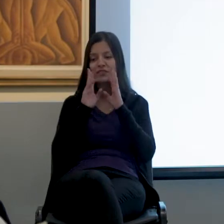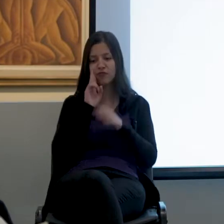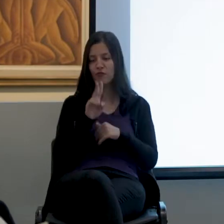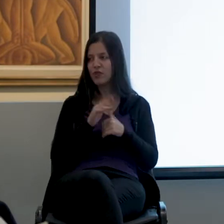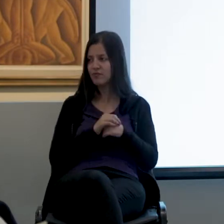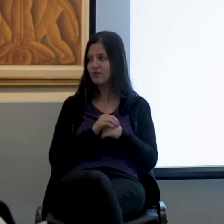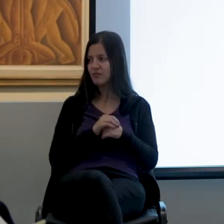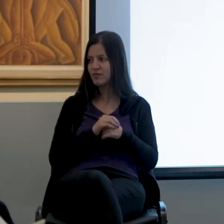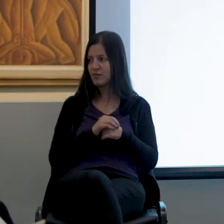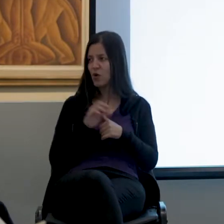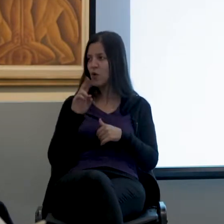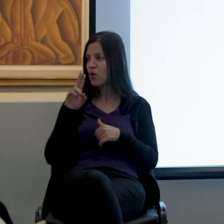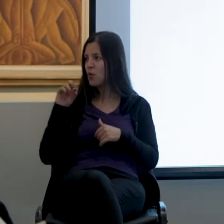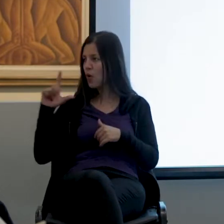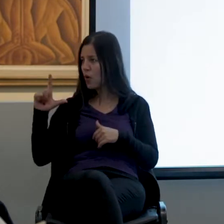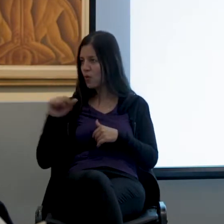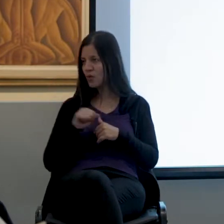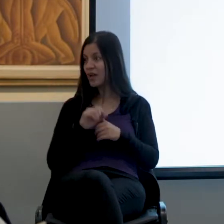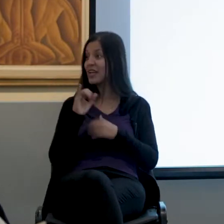O UOL.